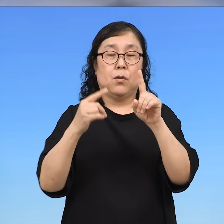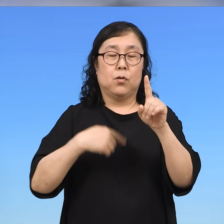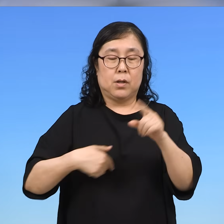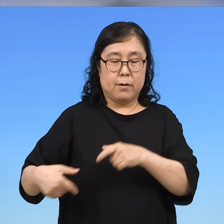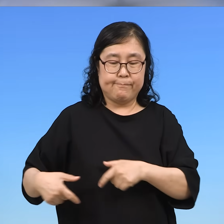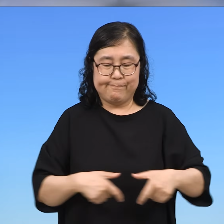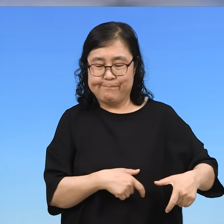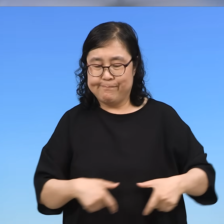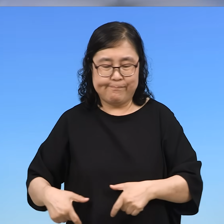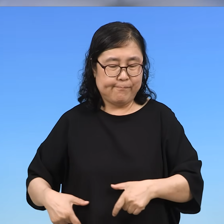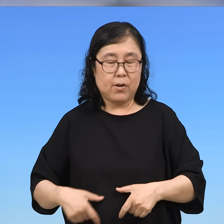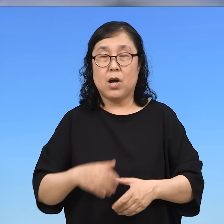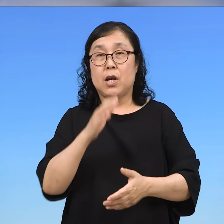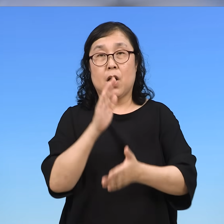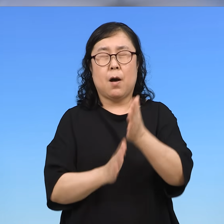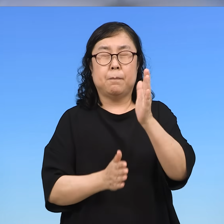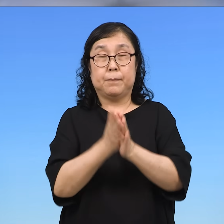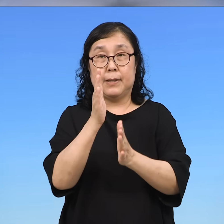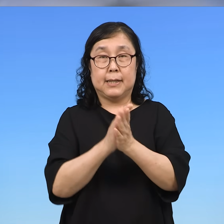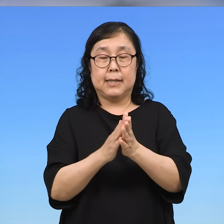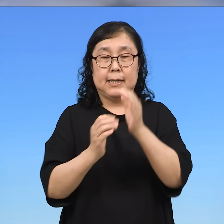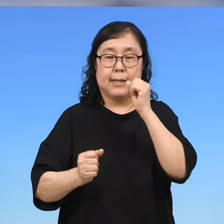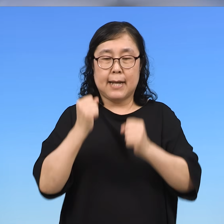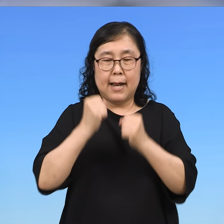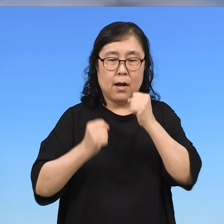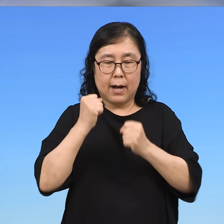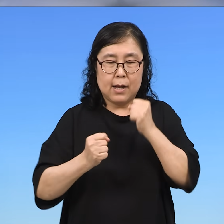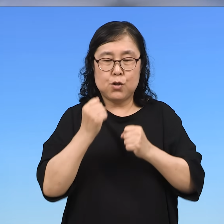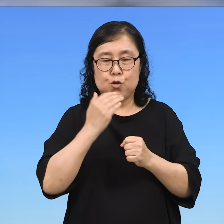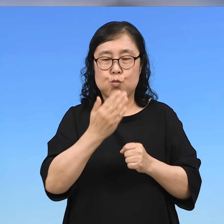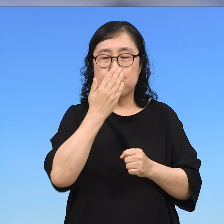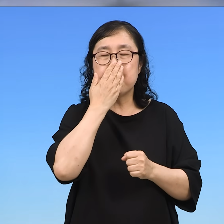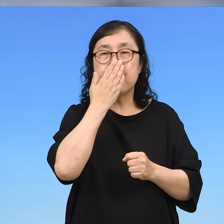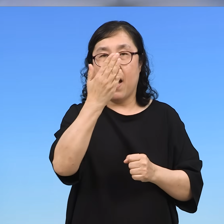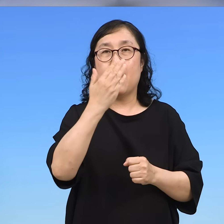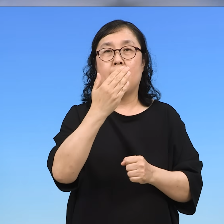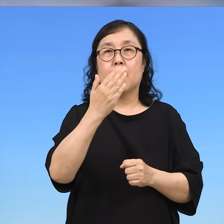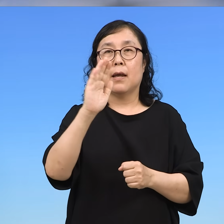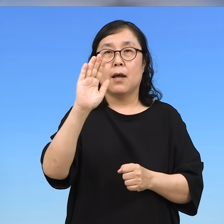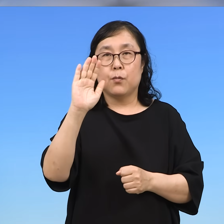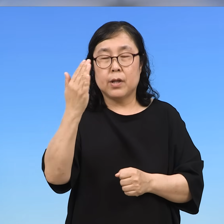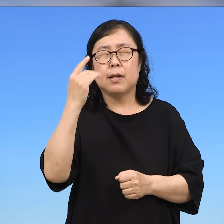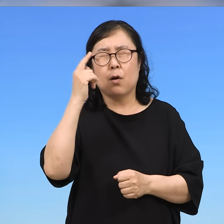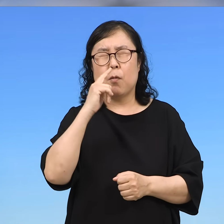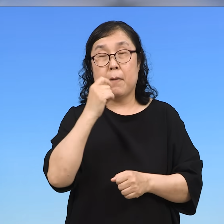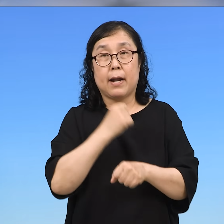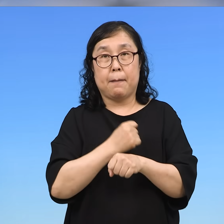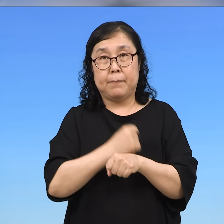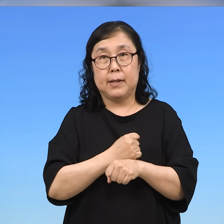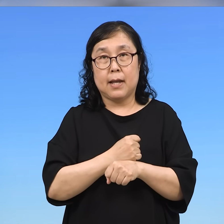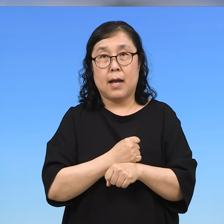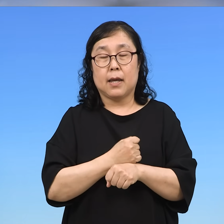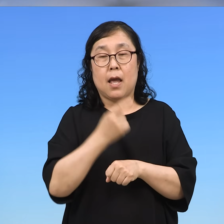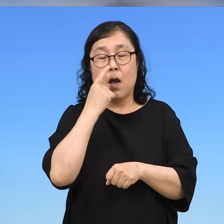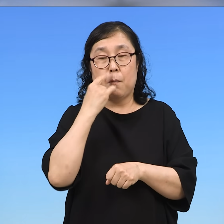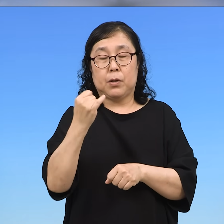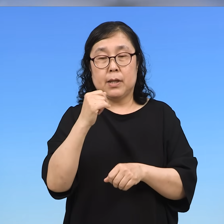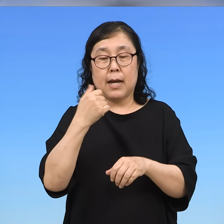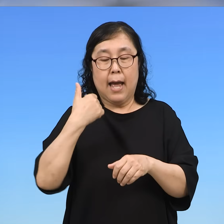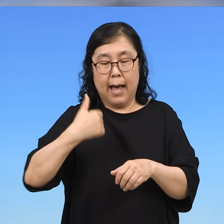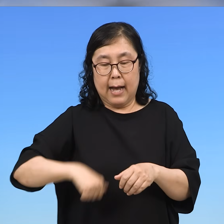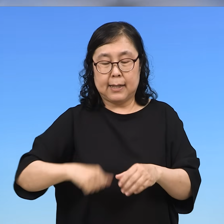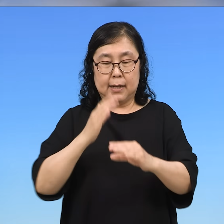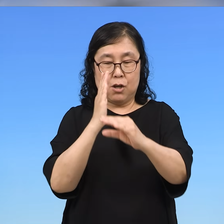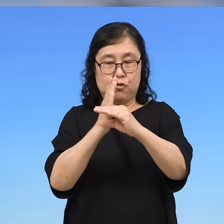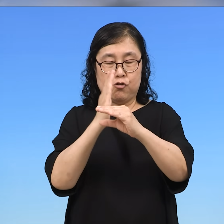한 번도 주저하지 않고 주저함 없이 달려갈 수 있게 됐다고. 여러분, 그 어머니가 아들 중심을